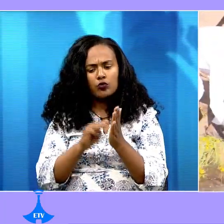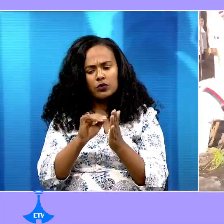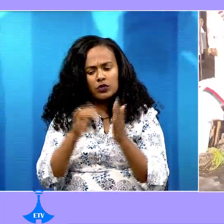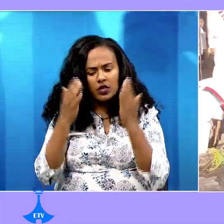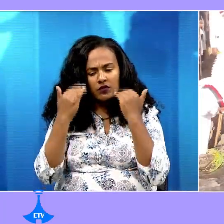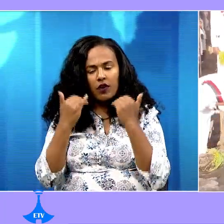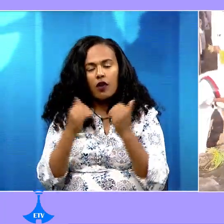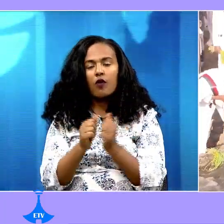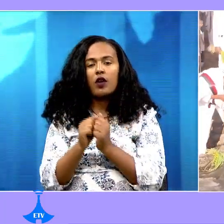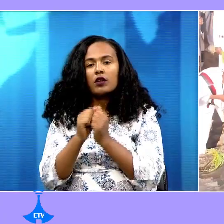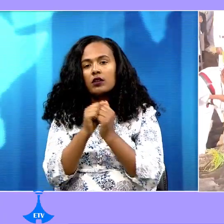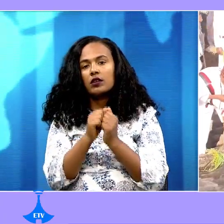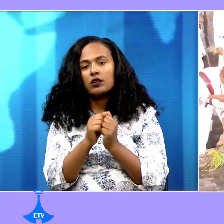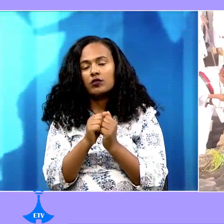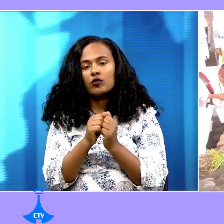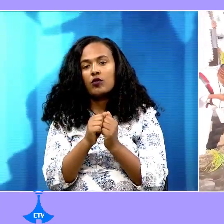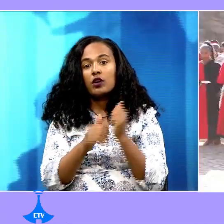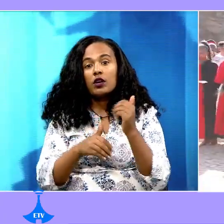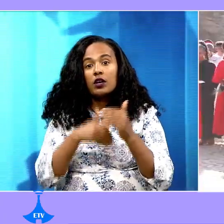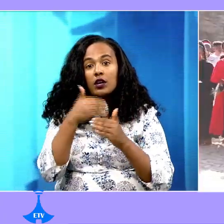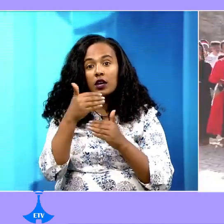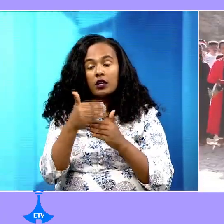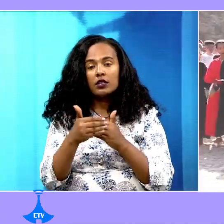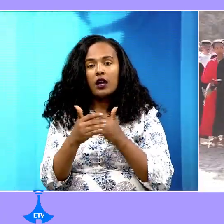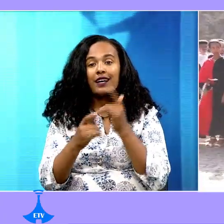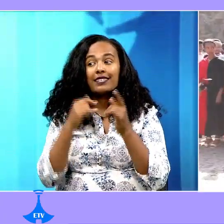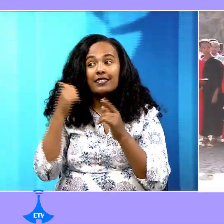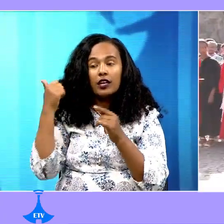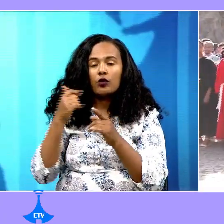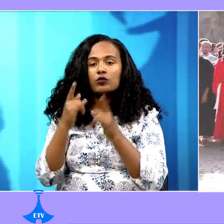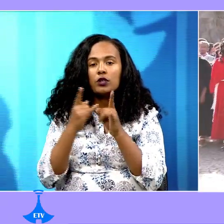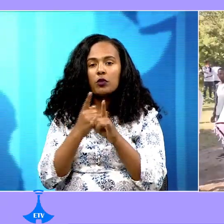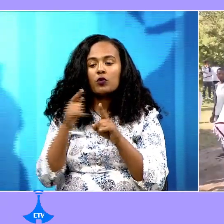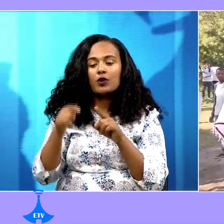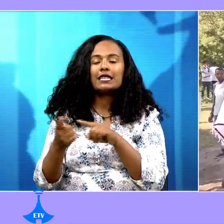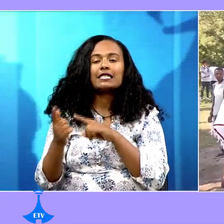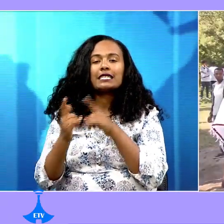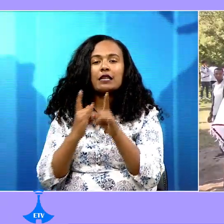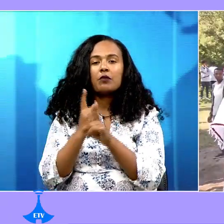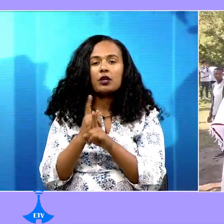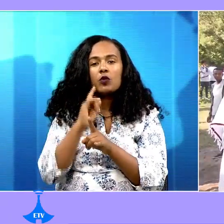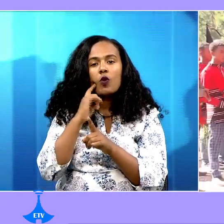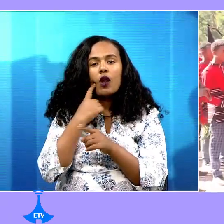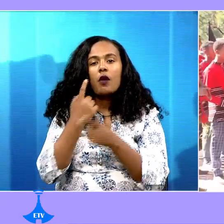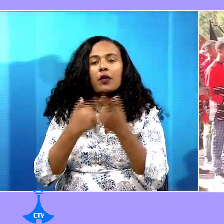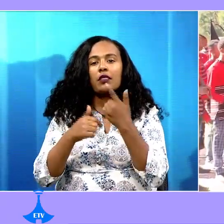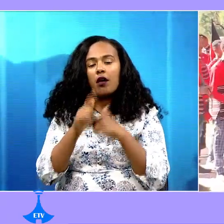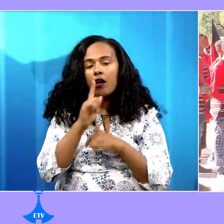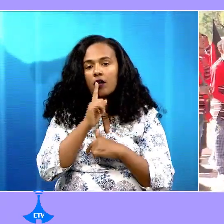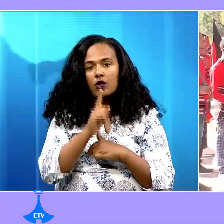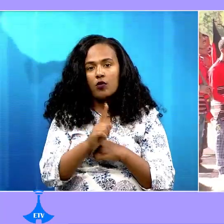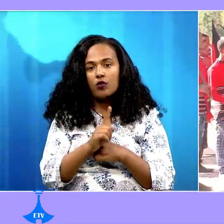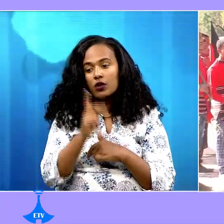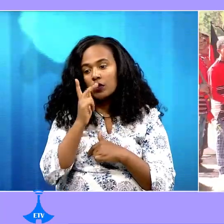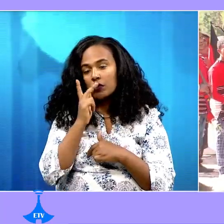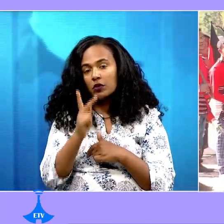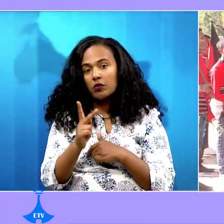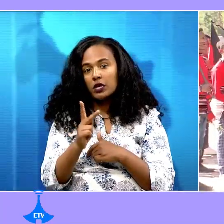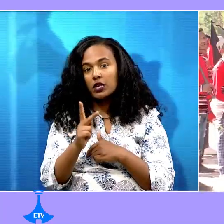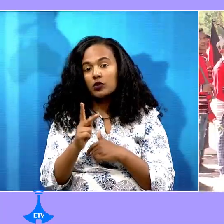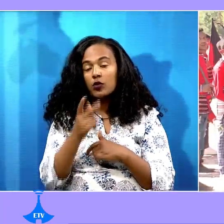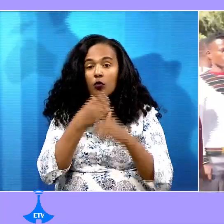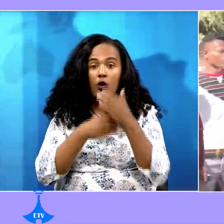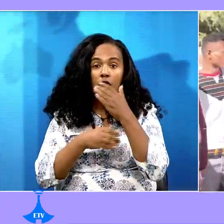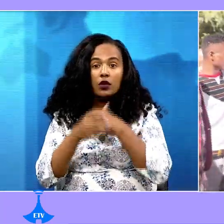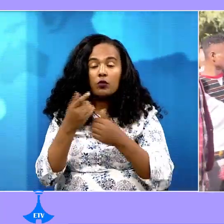ነው፣ አንድነት ነው። ከዛ ከአሮጌው ዘመን አዲስ ዘመን አመጣህን ብለን የምናመሰግንበት በአንድነት በፍቅር የምናየው ነገር ነው። እንደምንመለከተው ድሞቅ